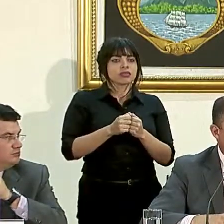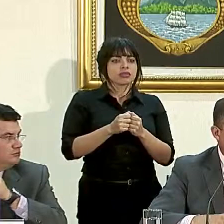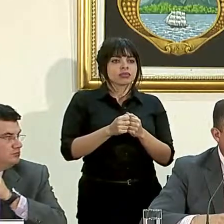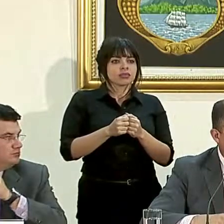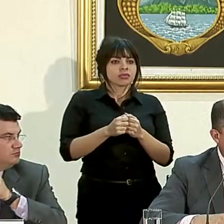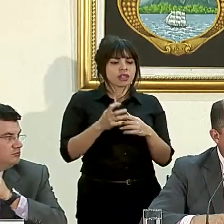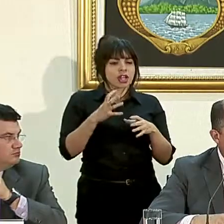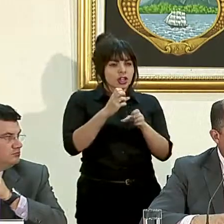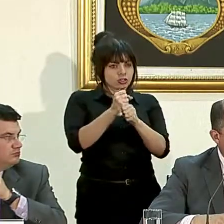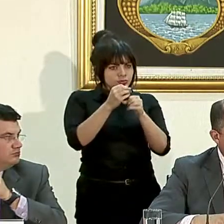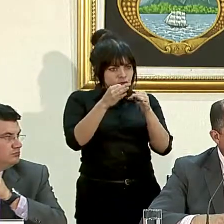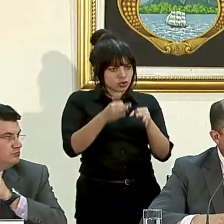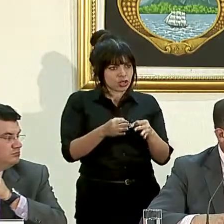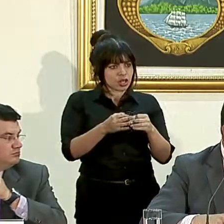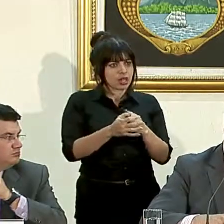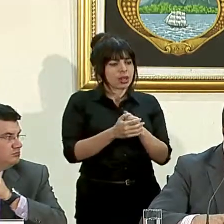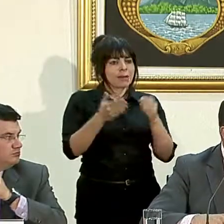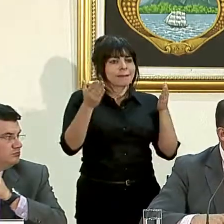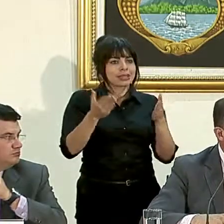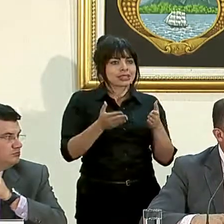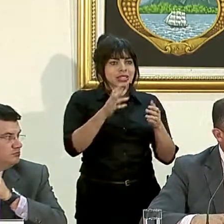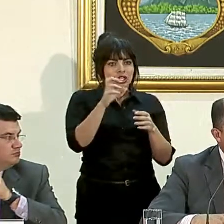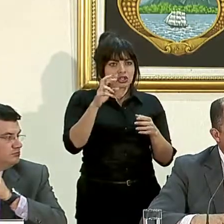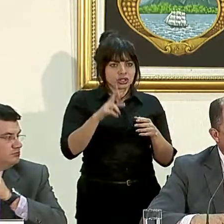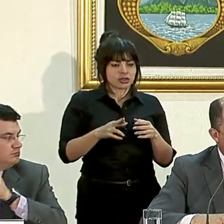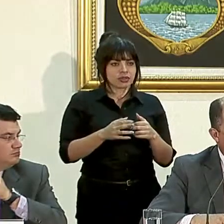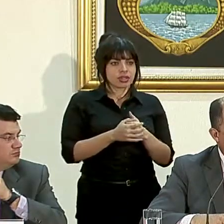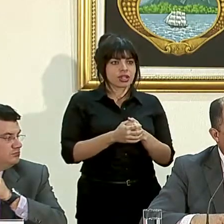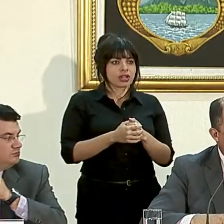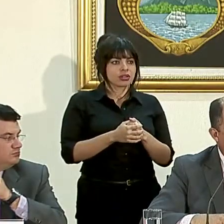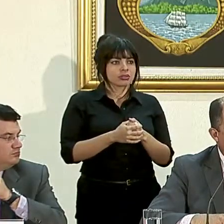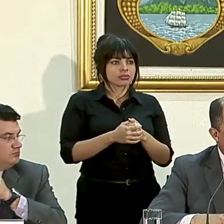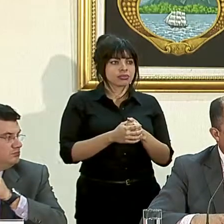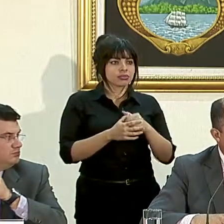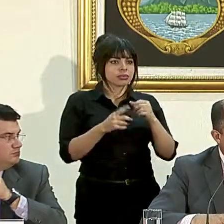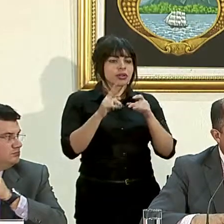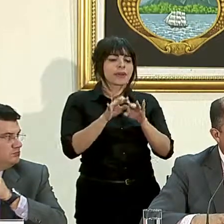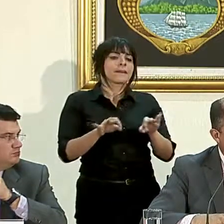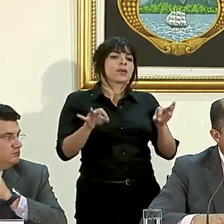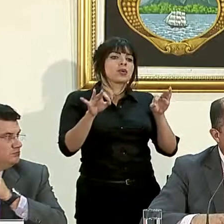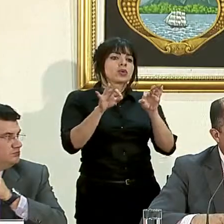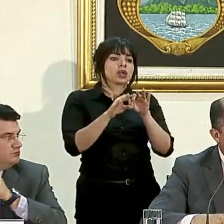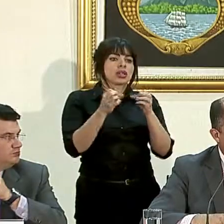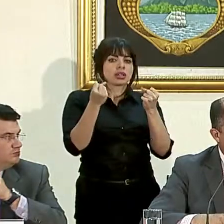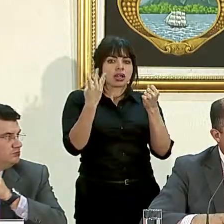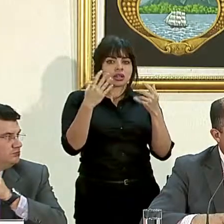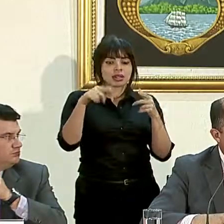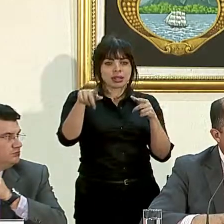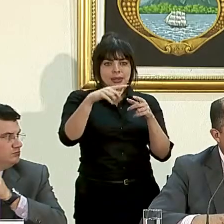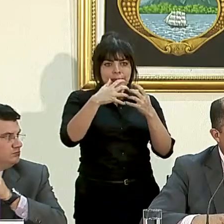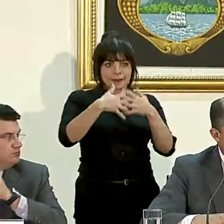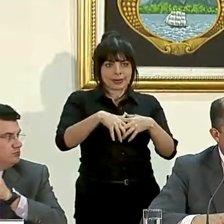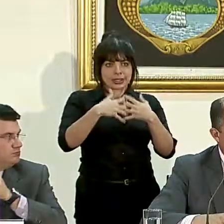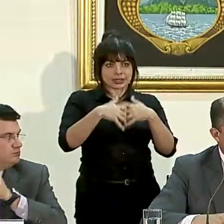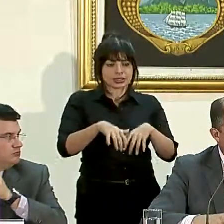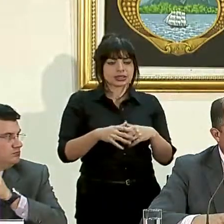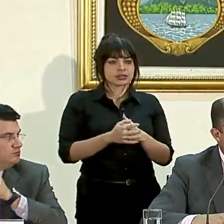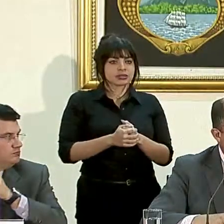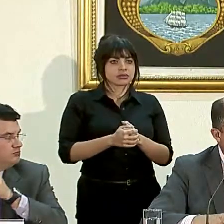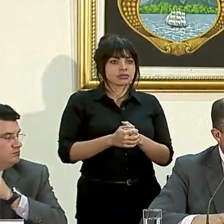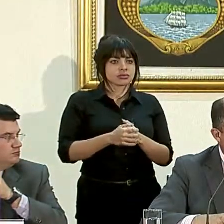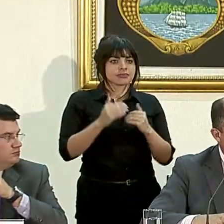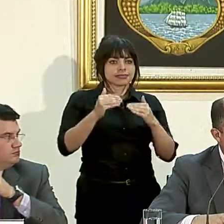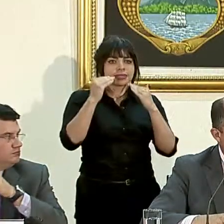consolidar la presencia en Costa Rica de una importante cantidad de empresas de